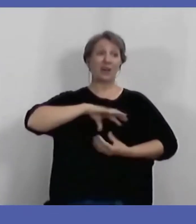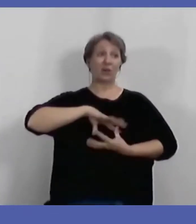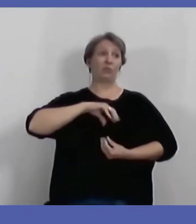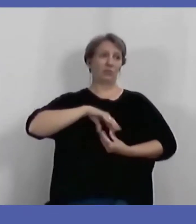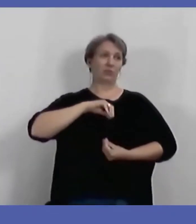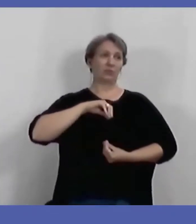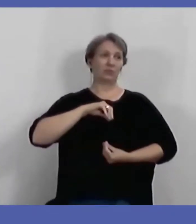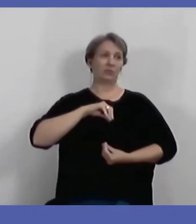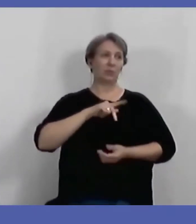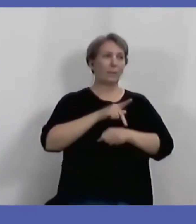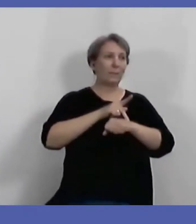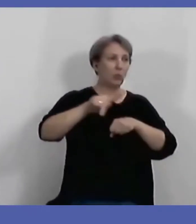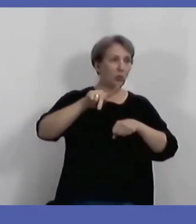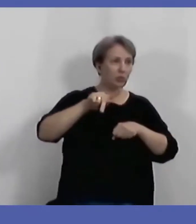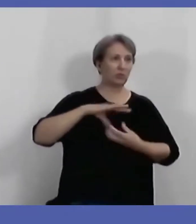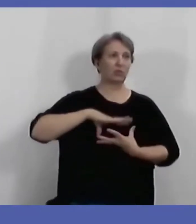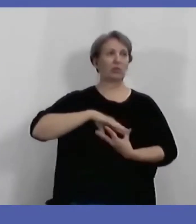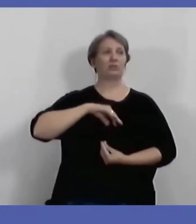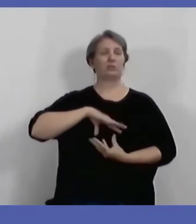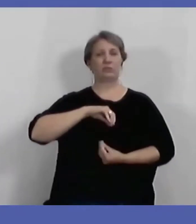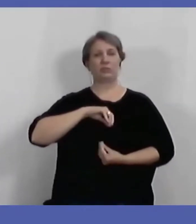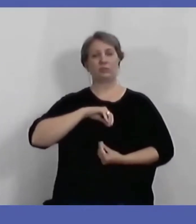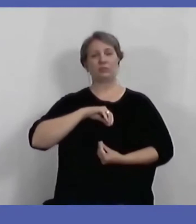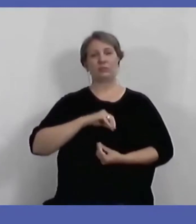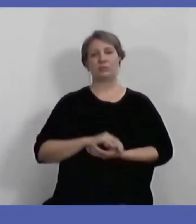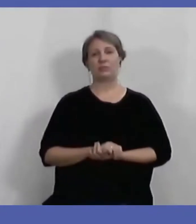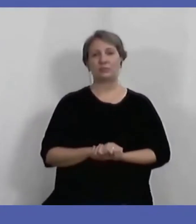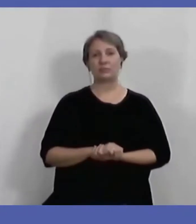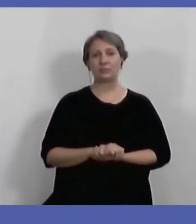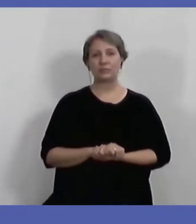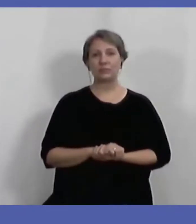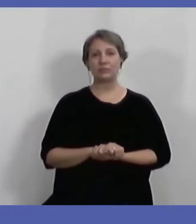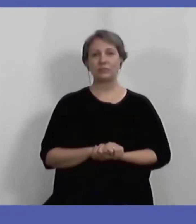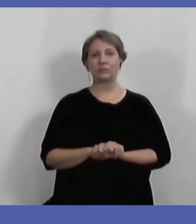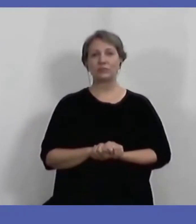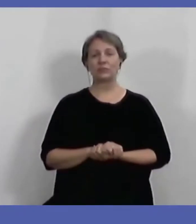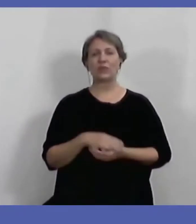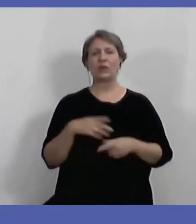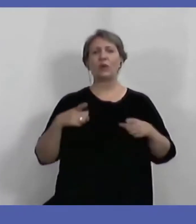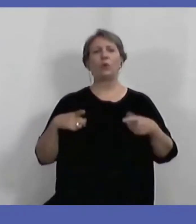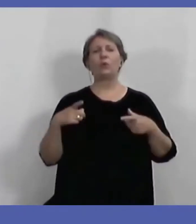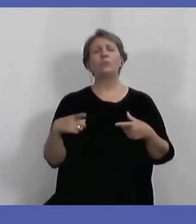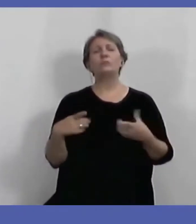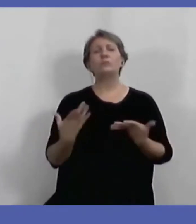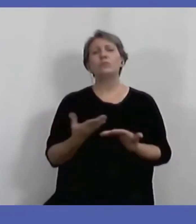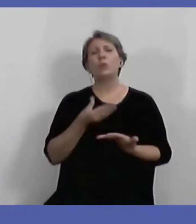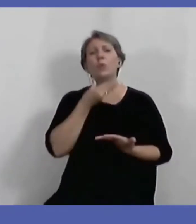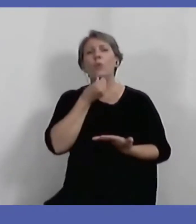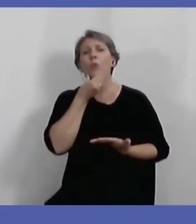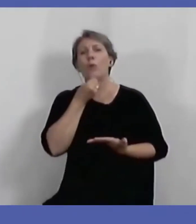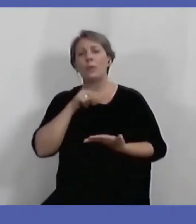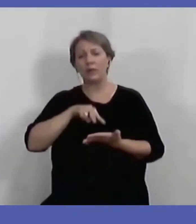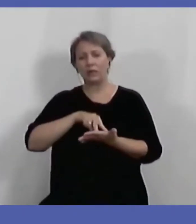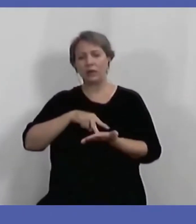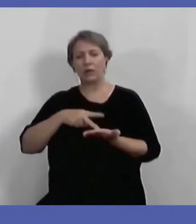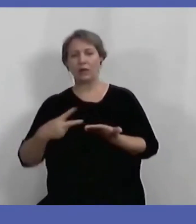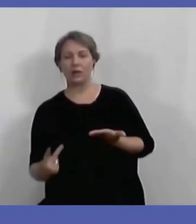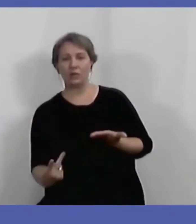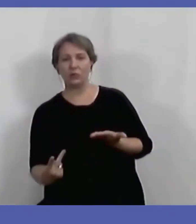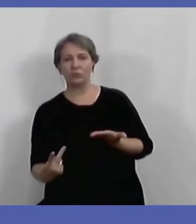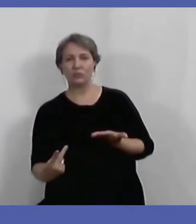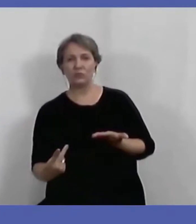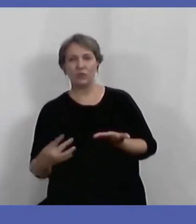quê? Aonde que o homem caiu? Foi no espírito humano? Foi no seu